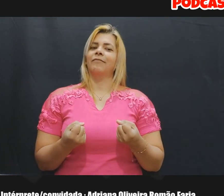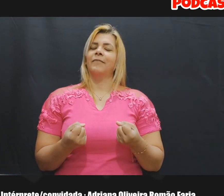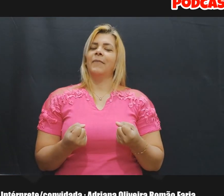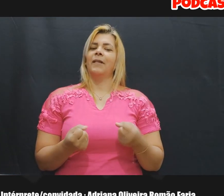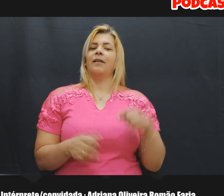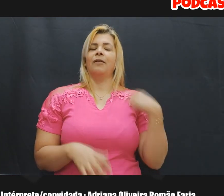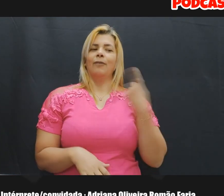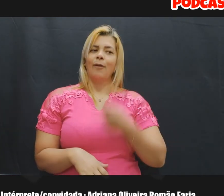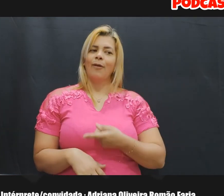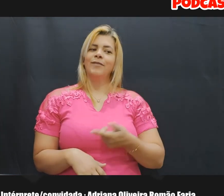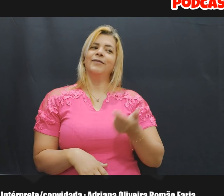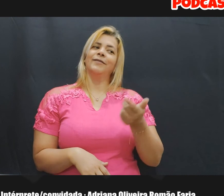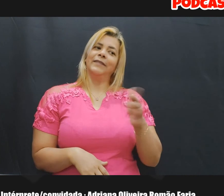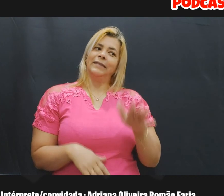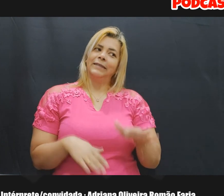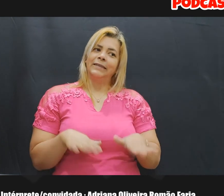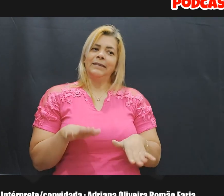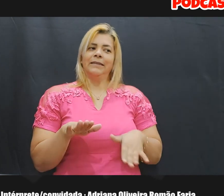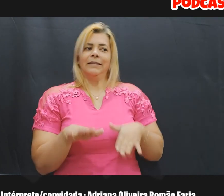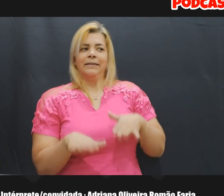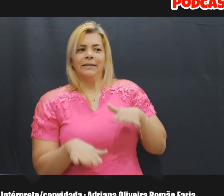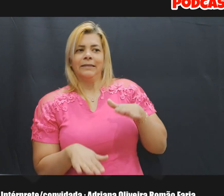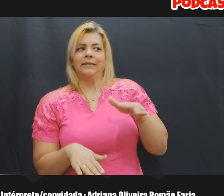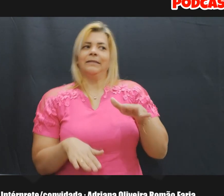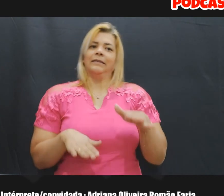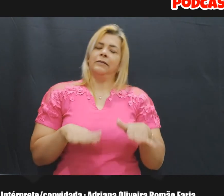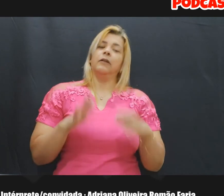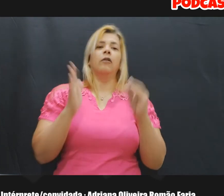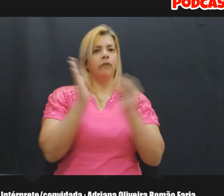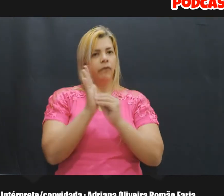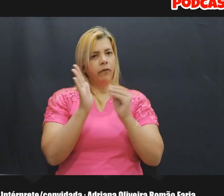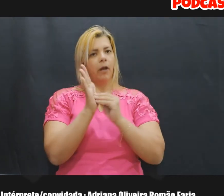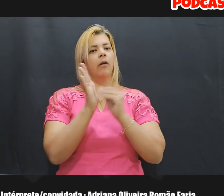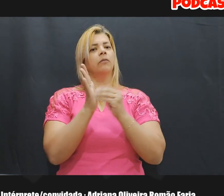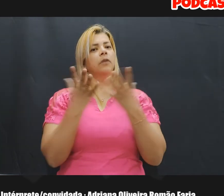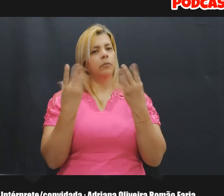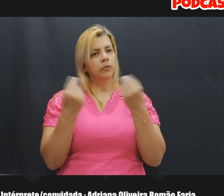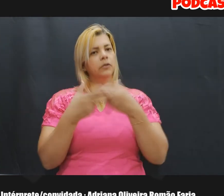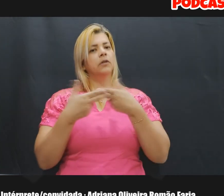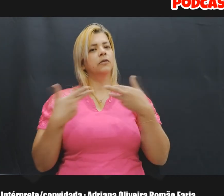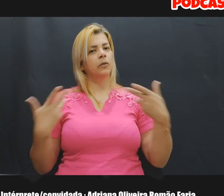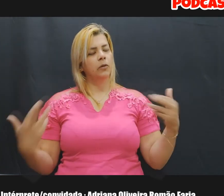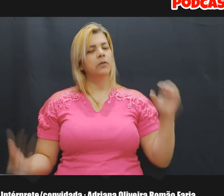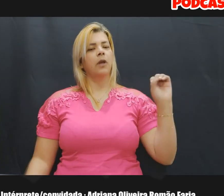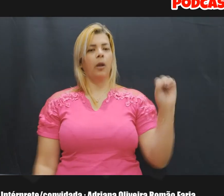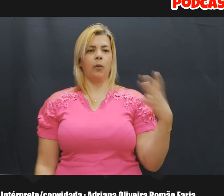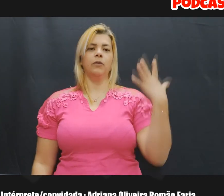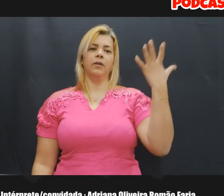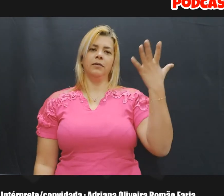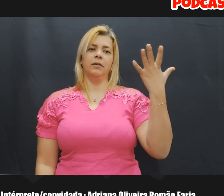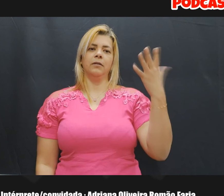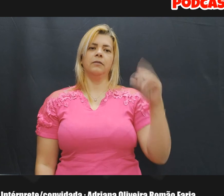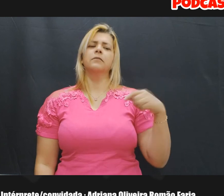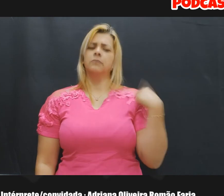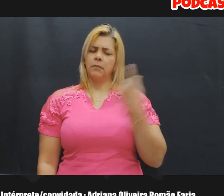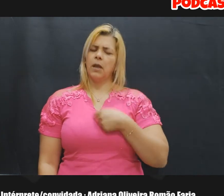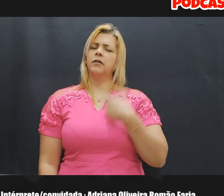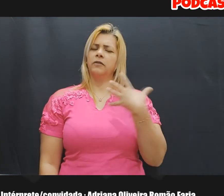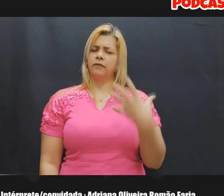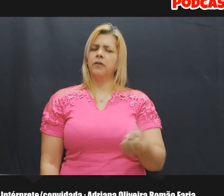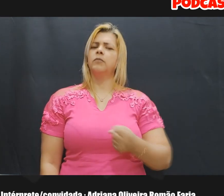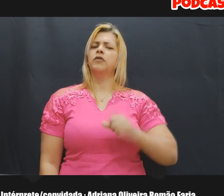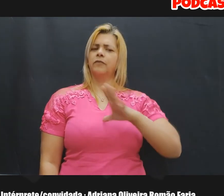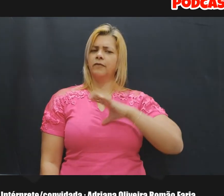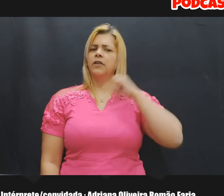engatinhando ainda, pode-se dizer, porque falta muita coisa ainda para acontecer. Mas a gente vai lutar, nós